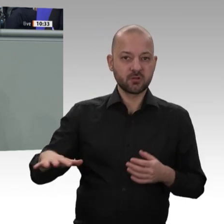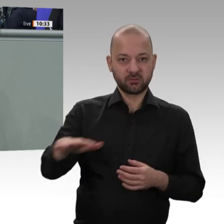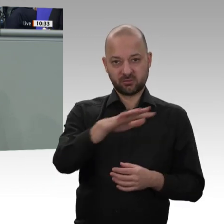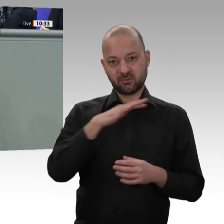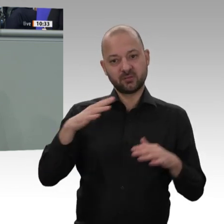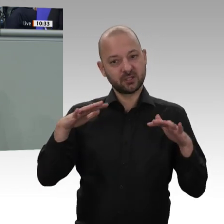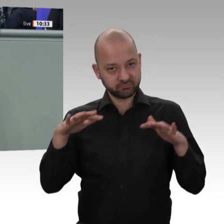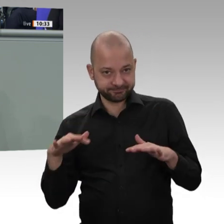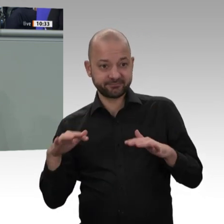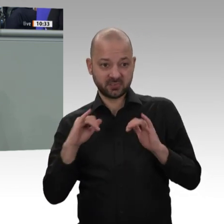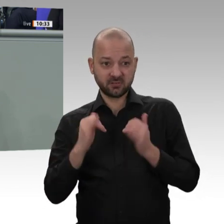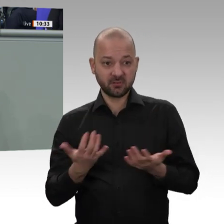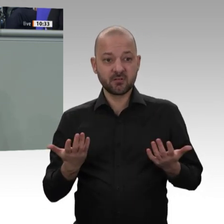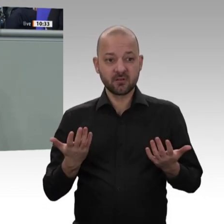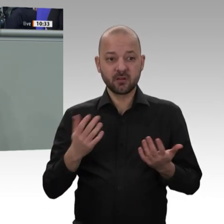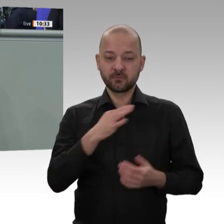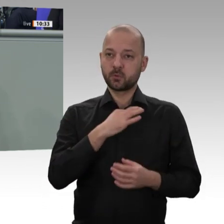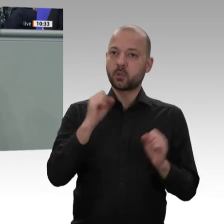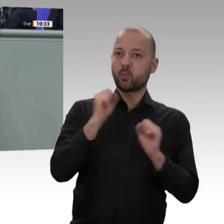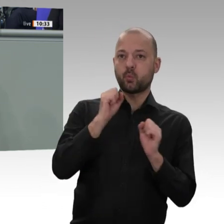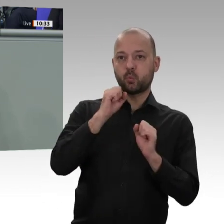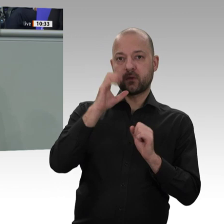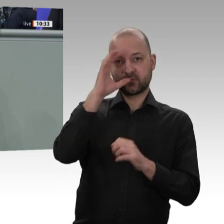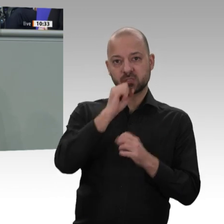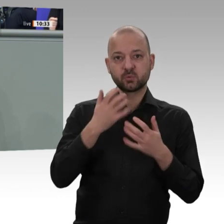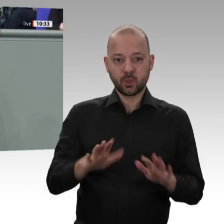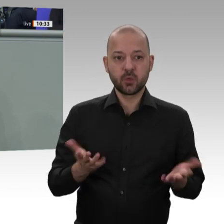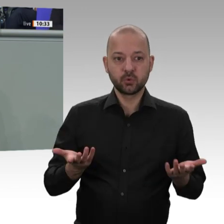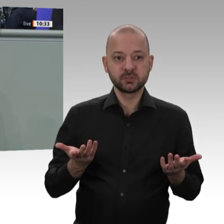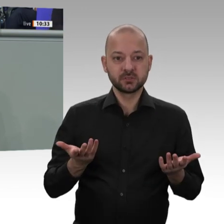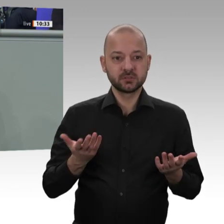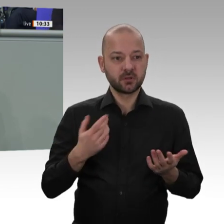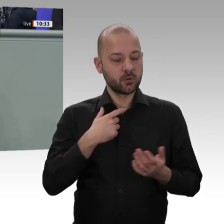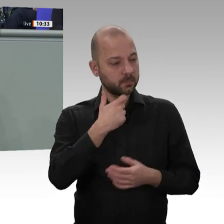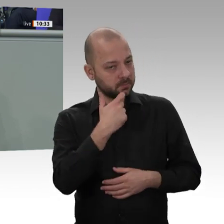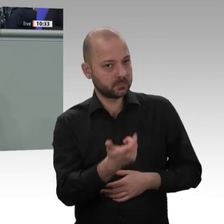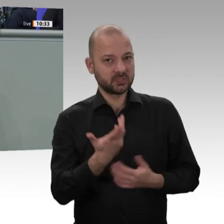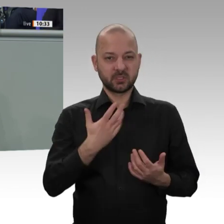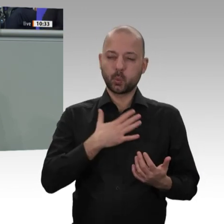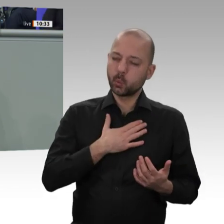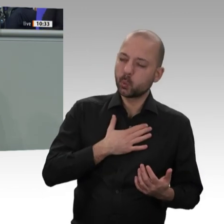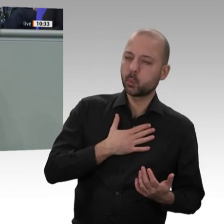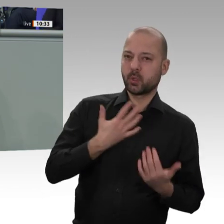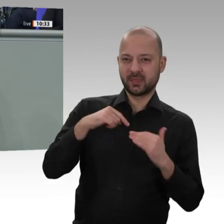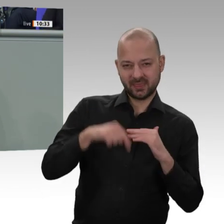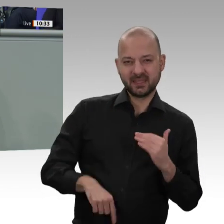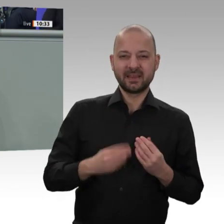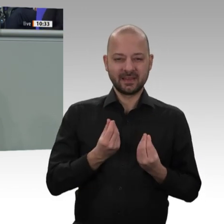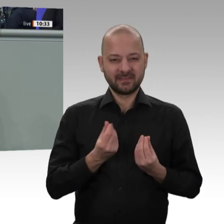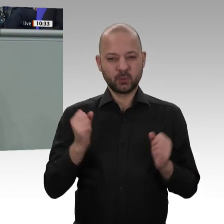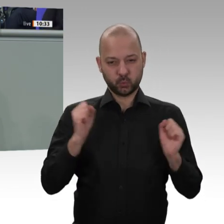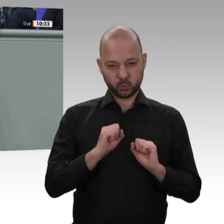der Bundeskanzlerin, die bewegenden Worte des Bundespräsidenten, des hessischen Ministerpräsidenten und